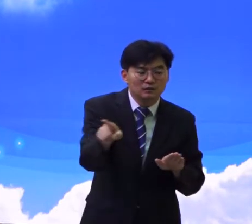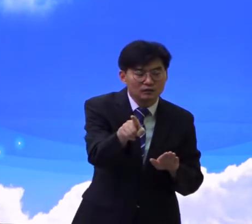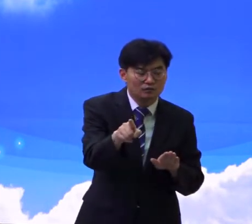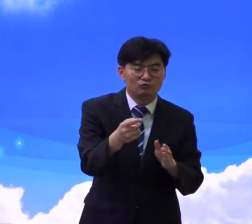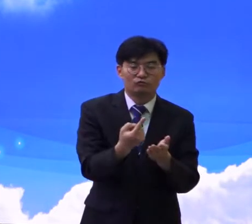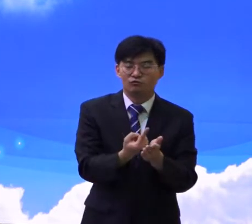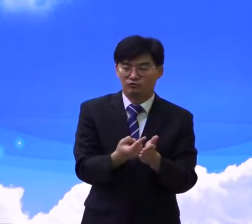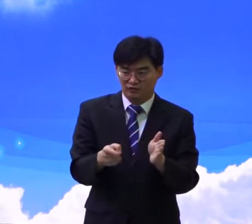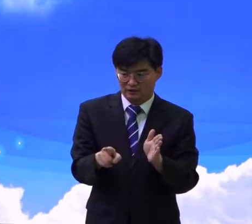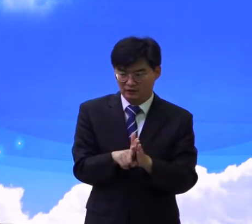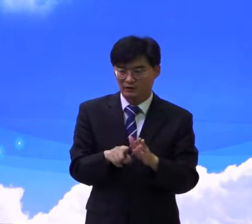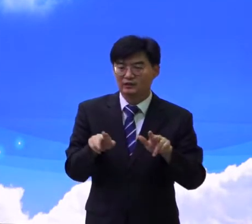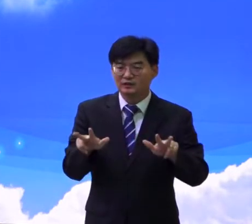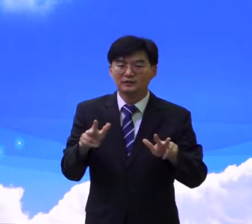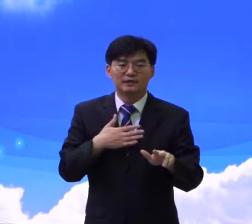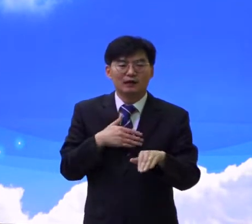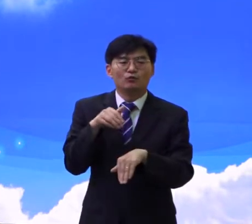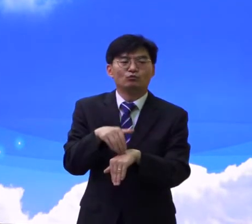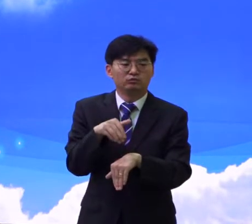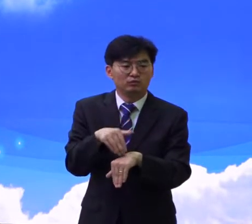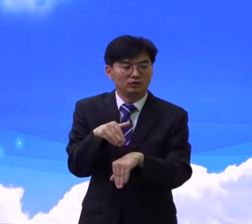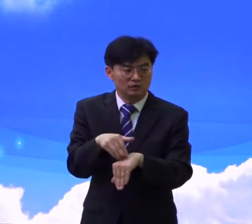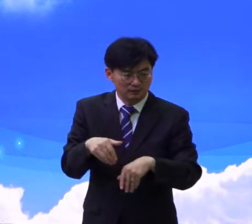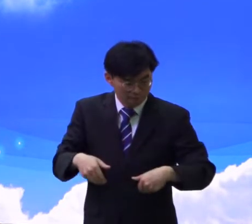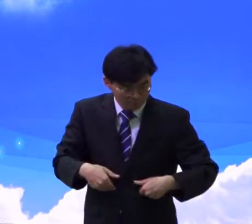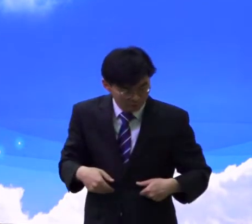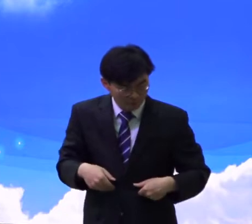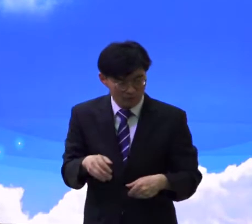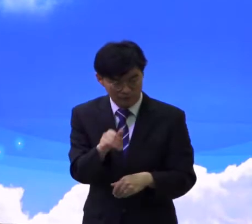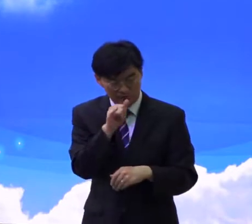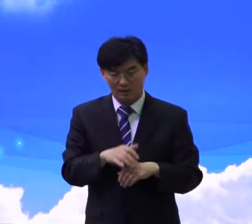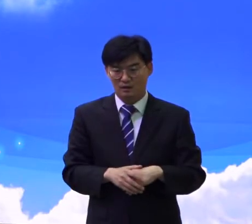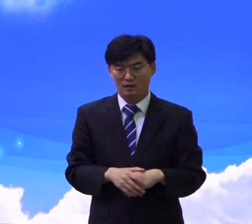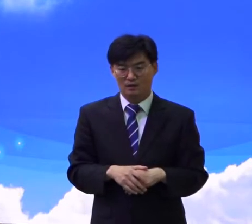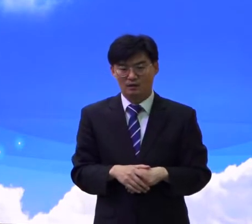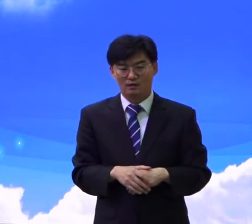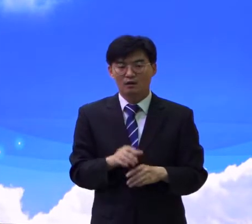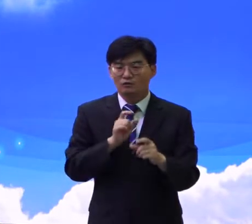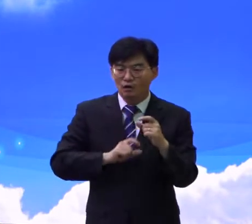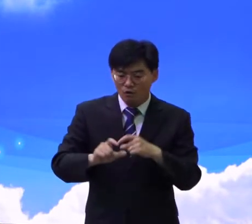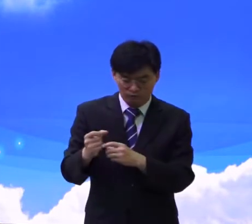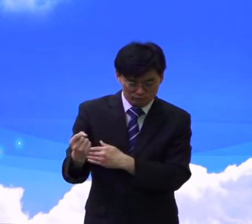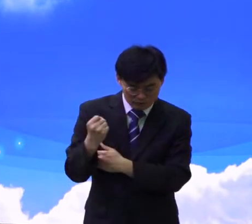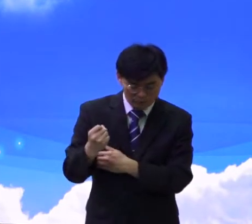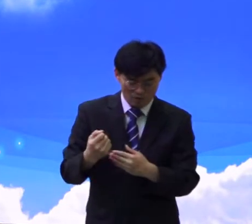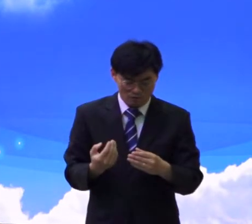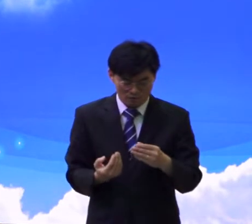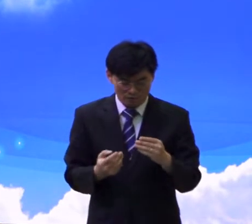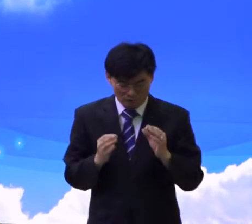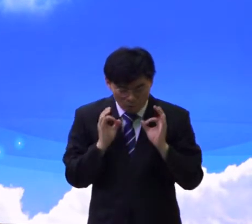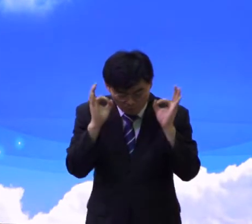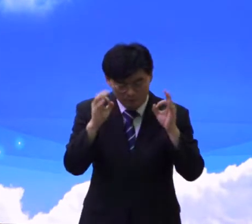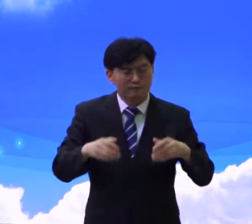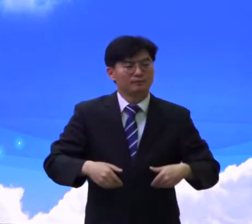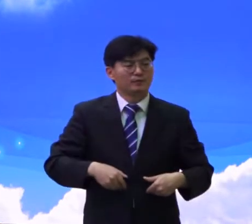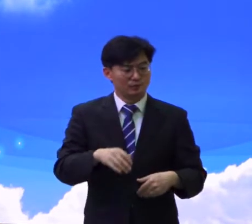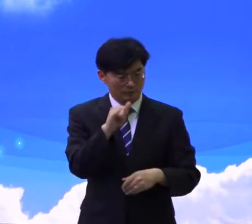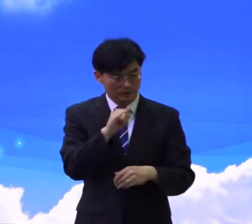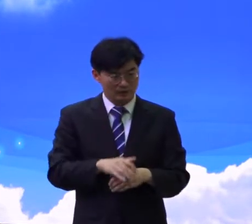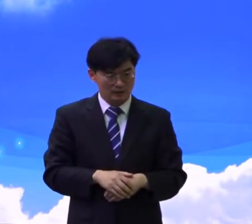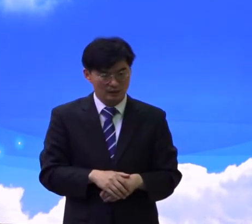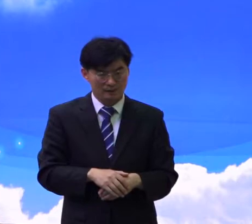훈련과 연단으로 받아들이고 더 힘을 내야 한다. 더욱 힘을 내라 하고 하나님께서 말씀하신 것입니다.